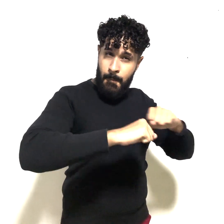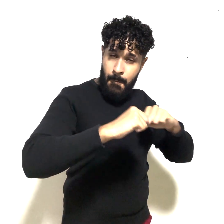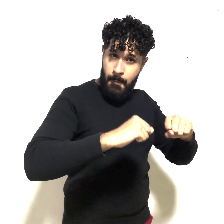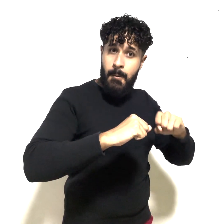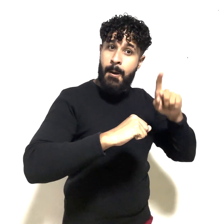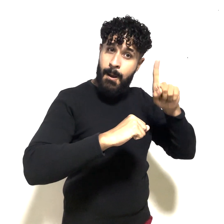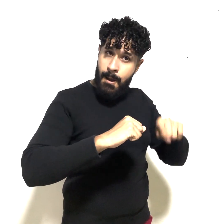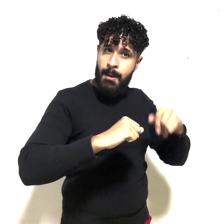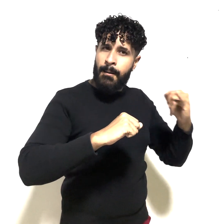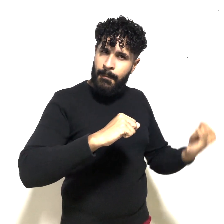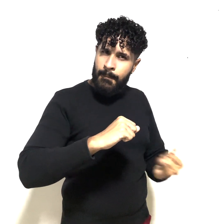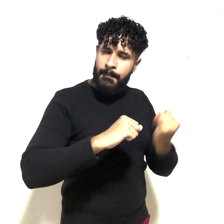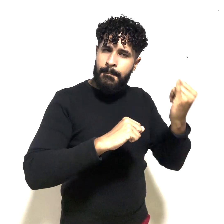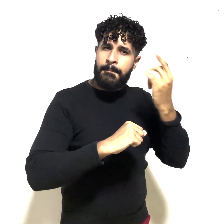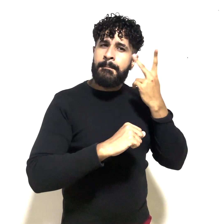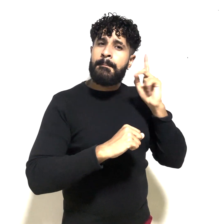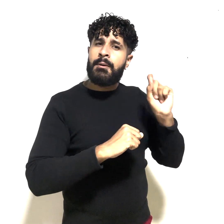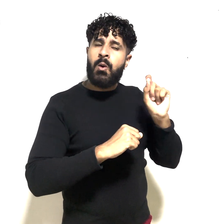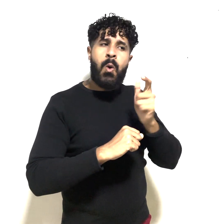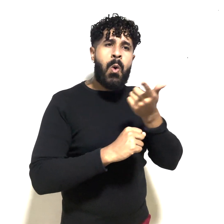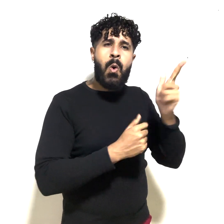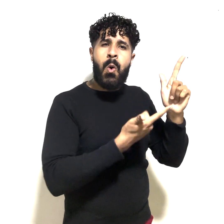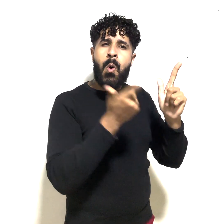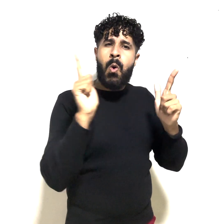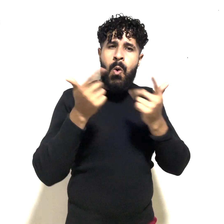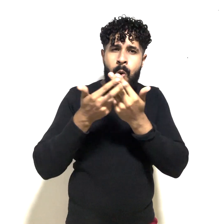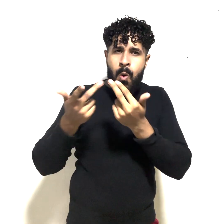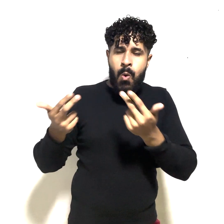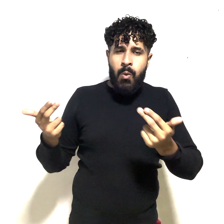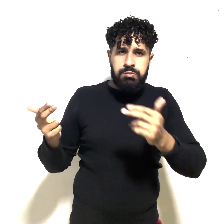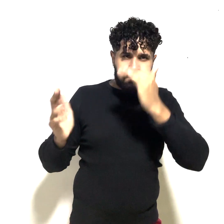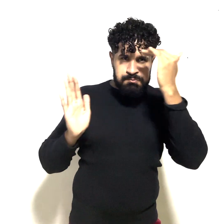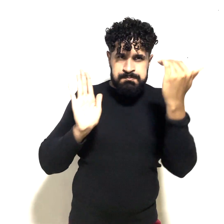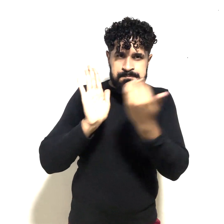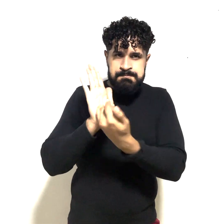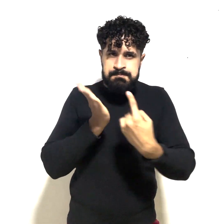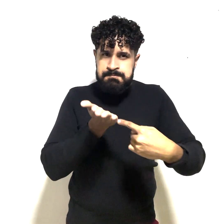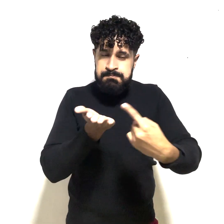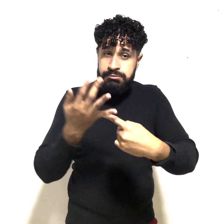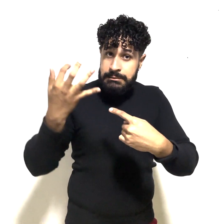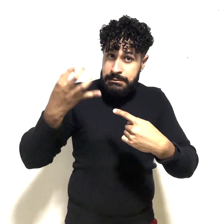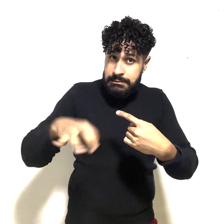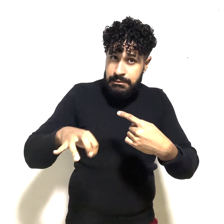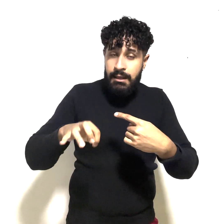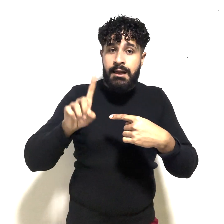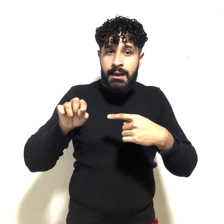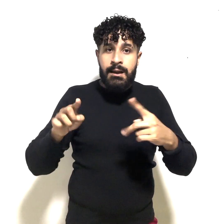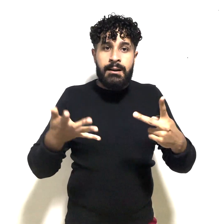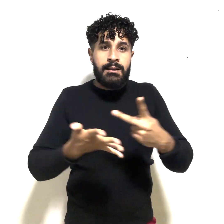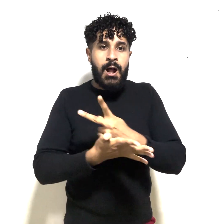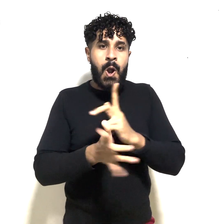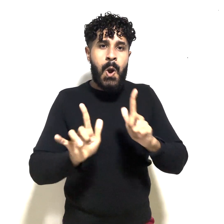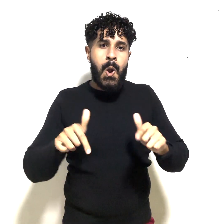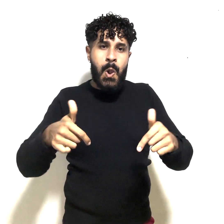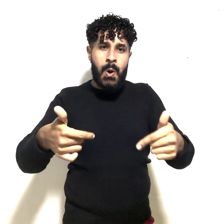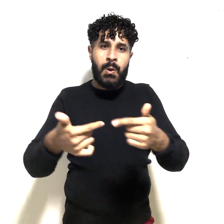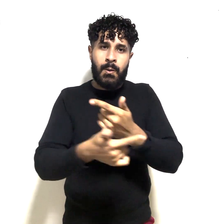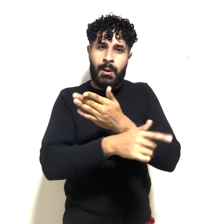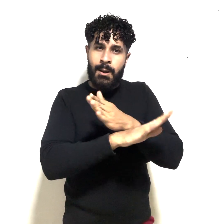importante para que outras demandas sejam atendidas é o caso da luta pela derrubada dos